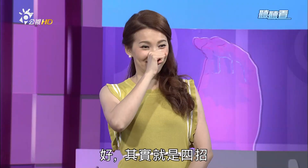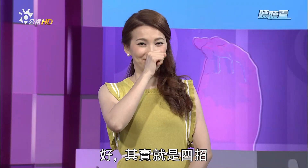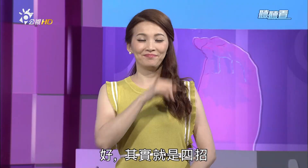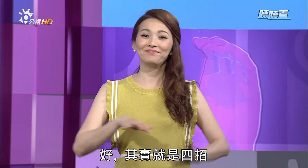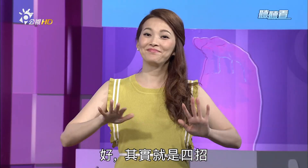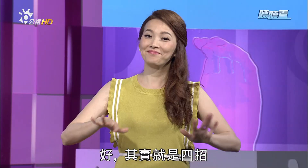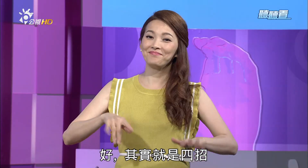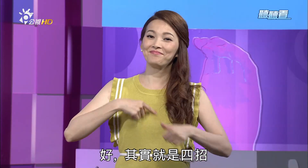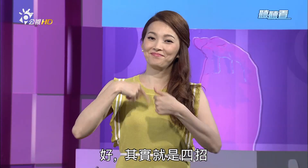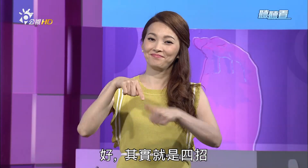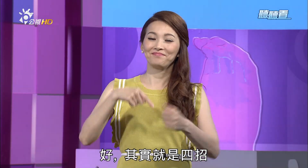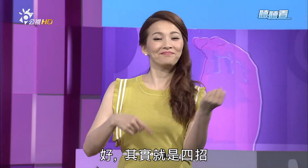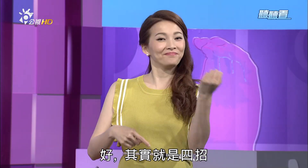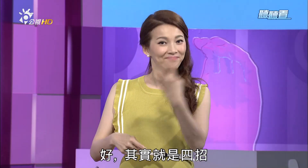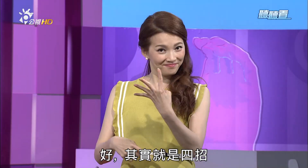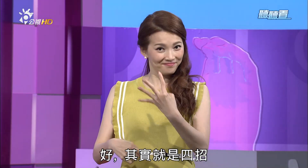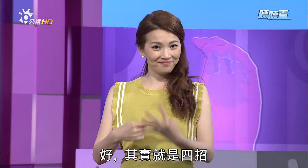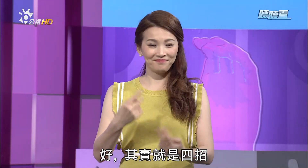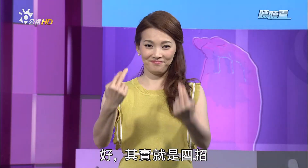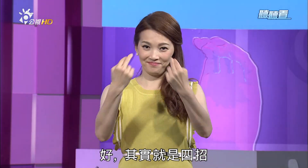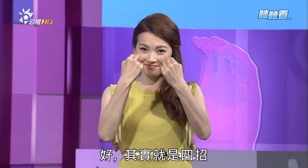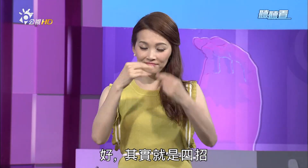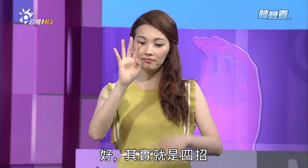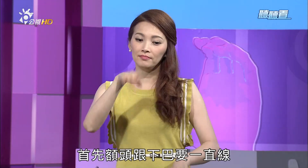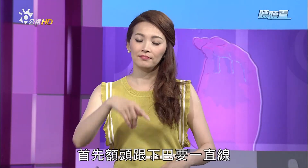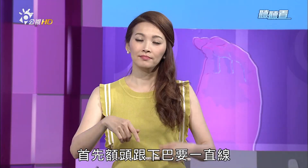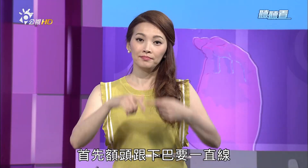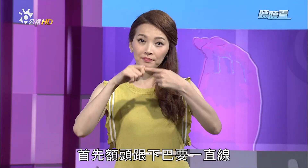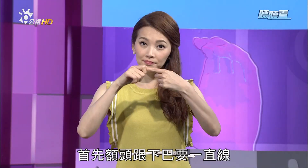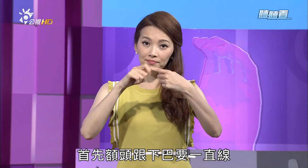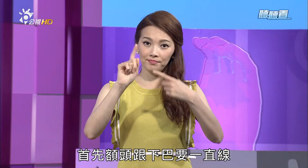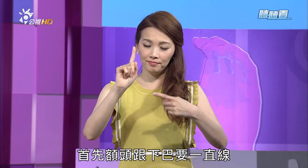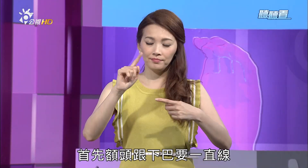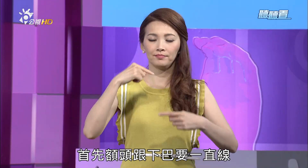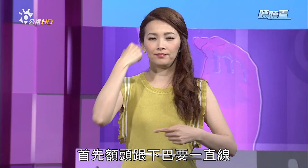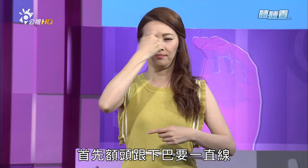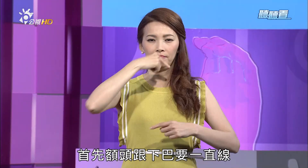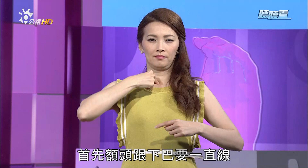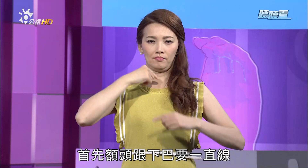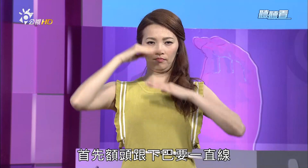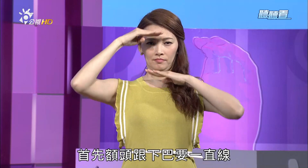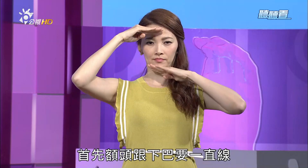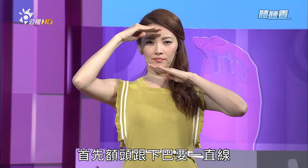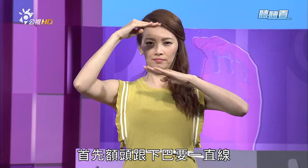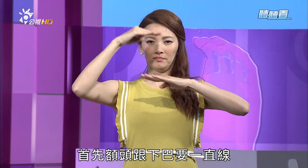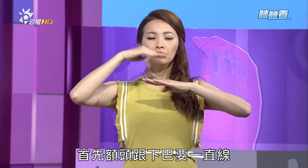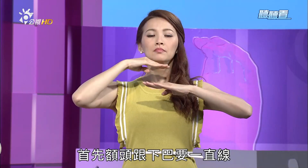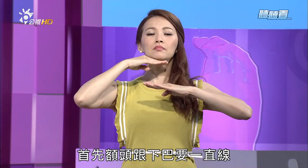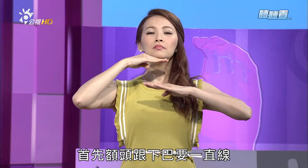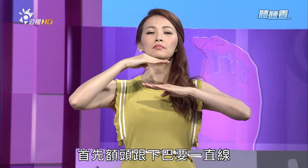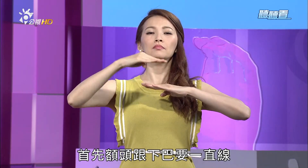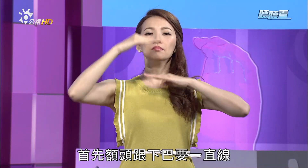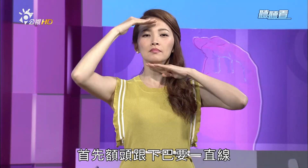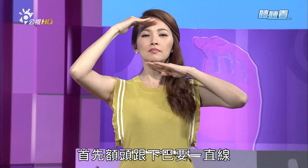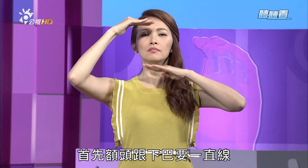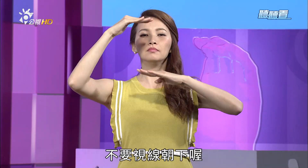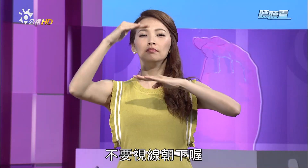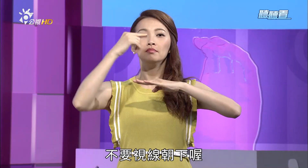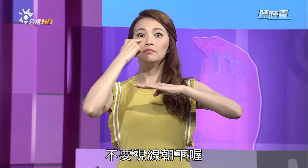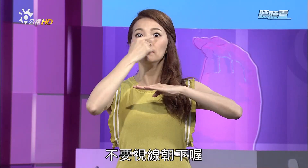好，其实呢就是四招。首先，额头跟下巴要一直线，不要视线